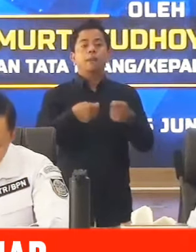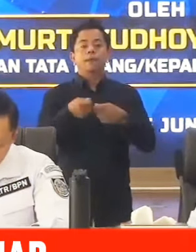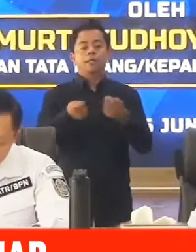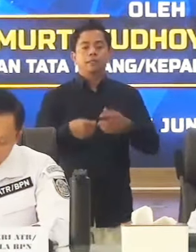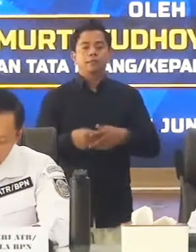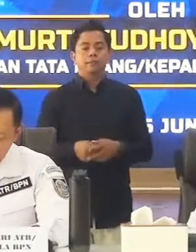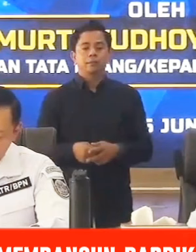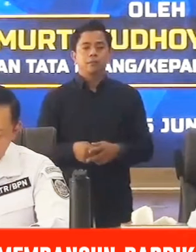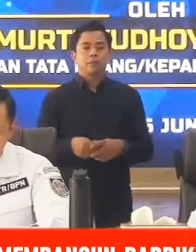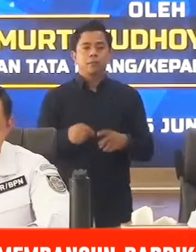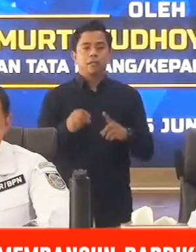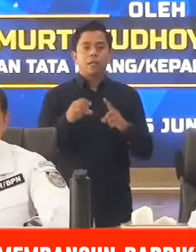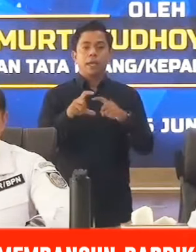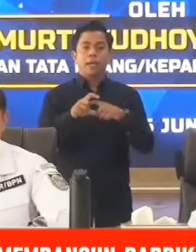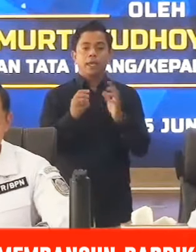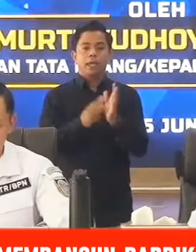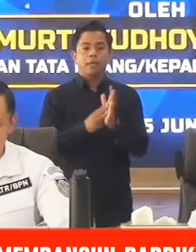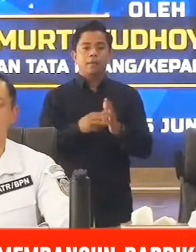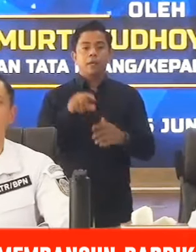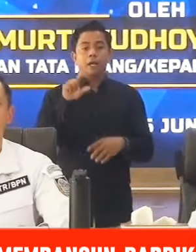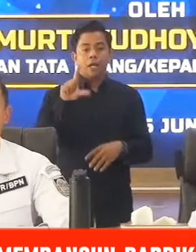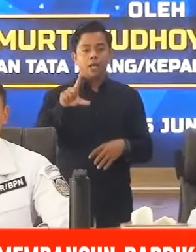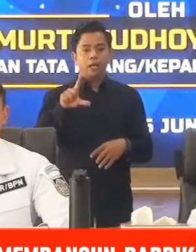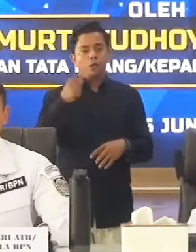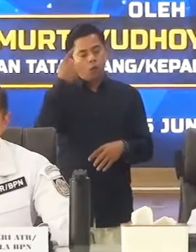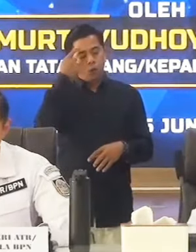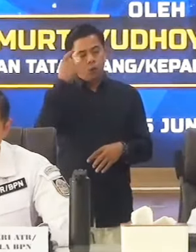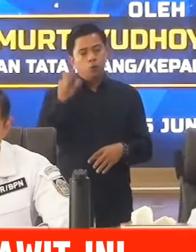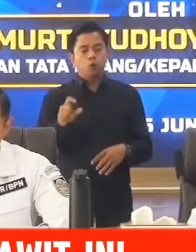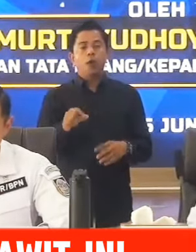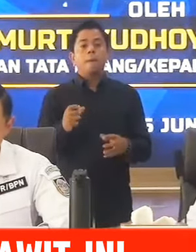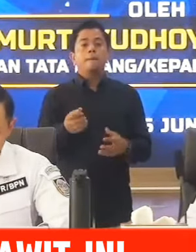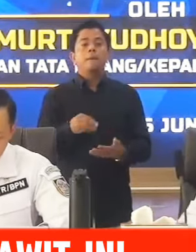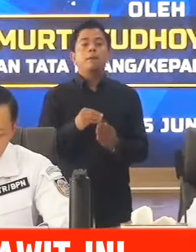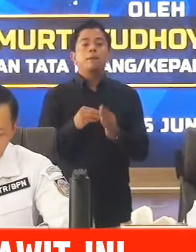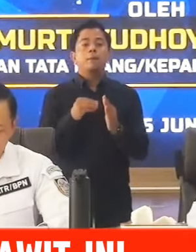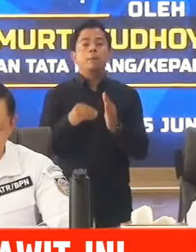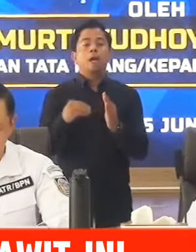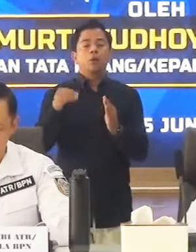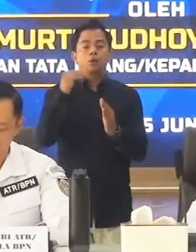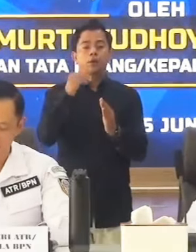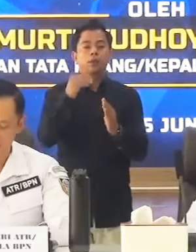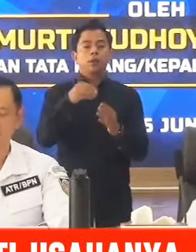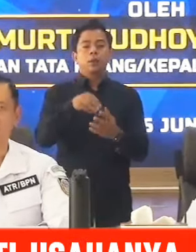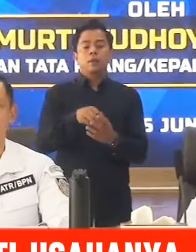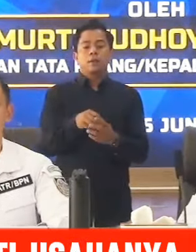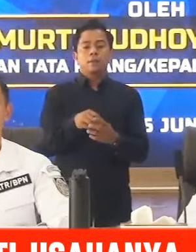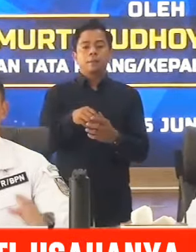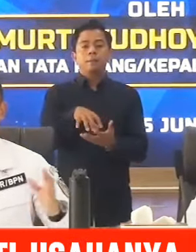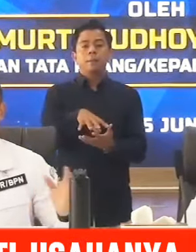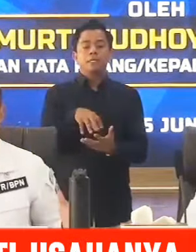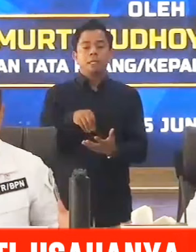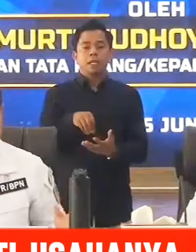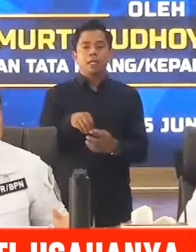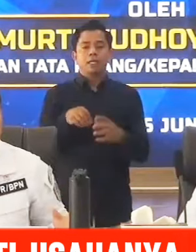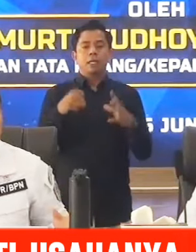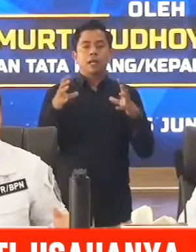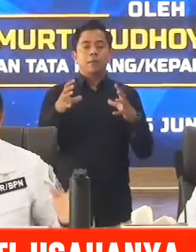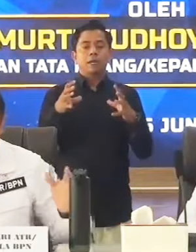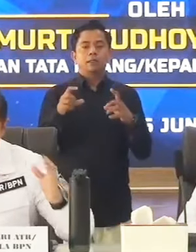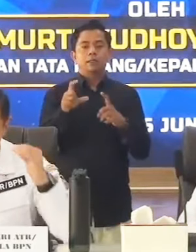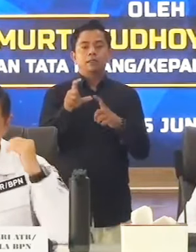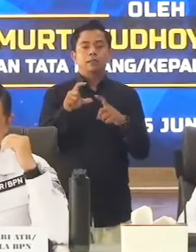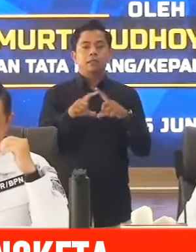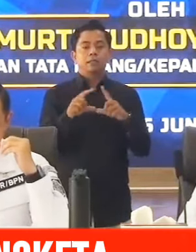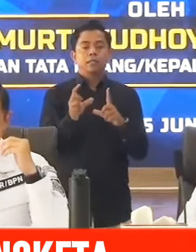EM, lahan yang harusnya digunakan untuk membangun pabrik minyak kelapa sawit ini tentu menjadi terhenti